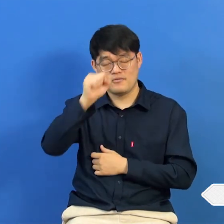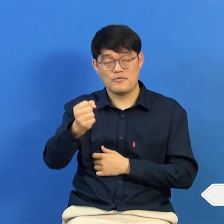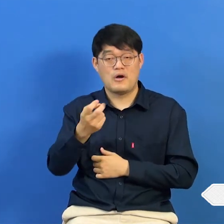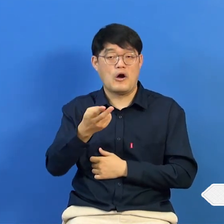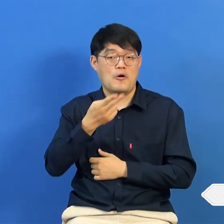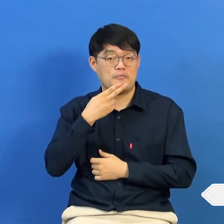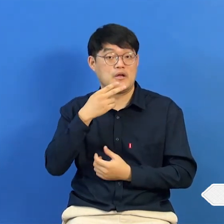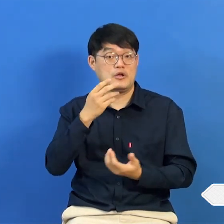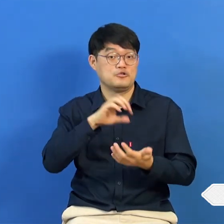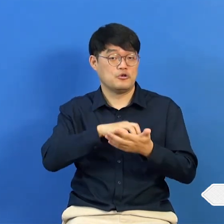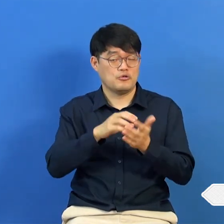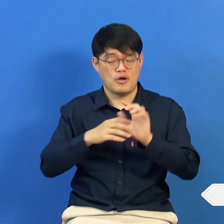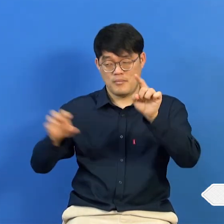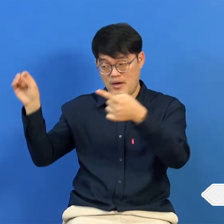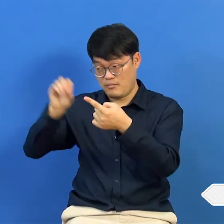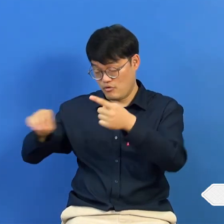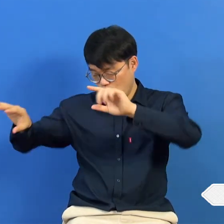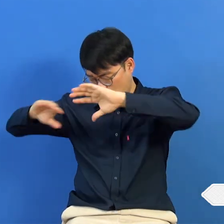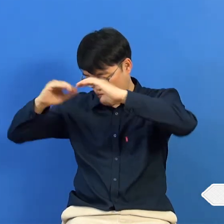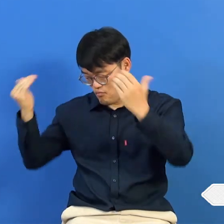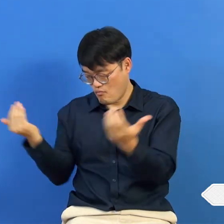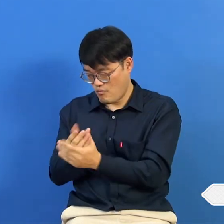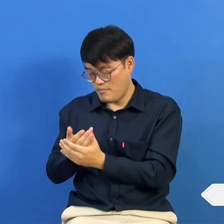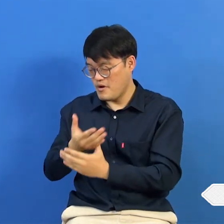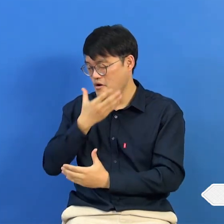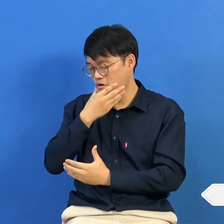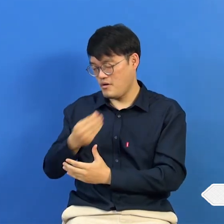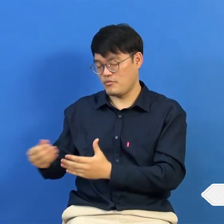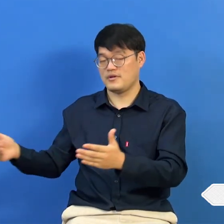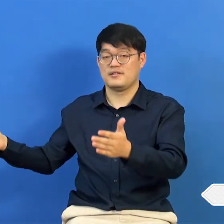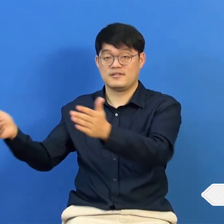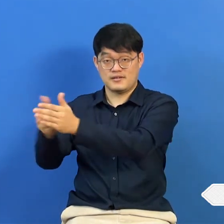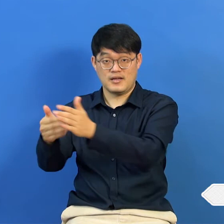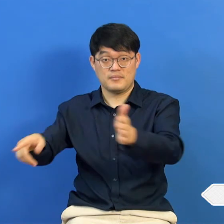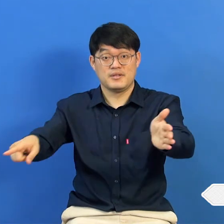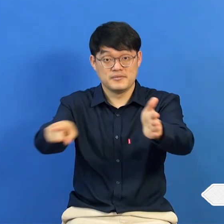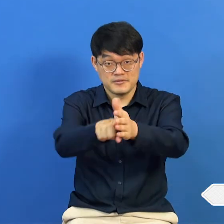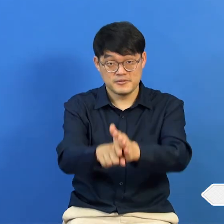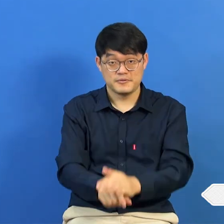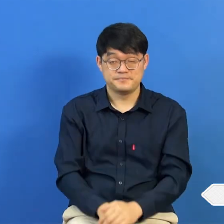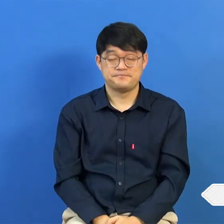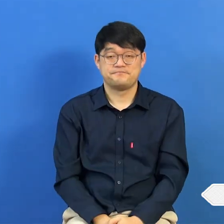정도로 100% 완벽한 해피엔딩입니다. 믿으시지요?